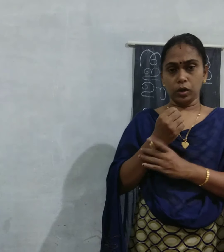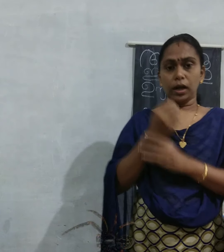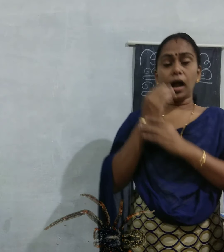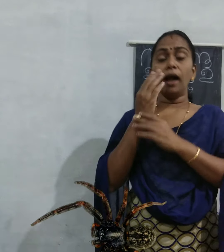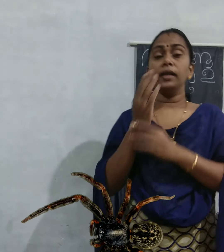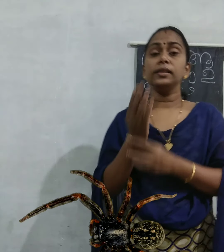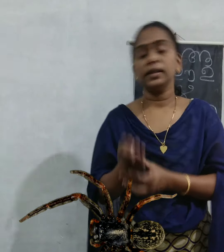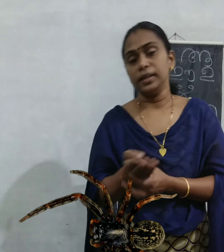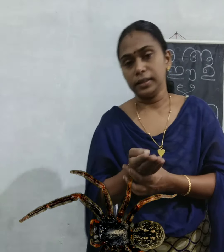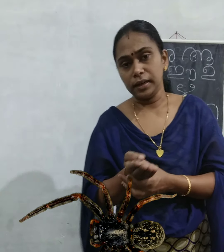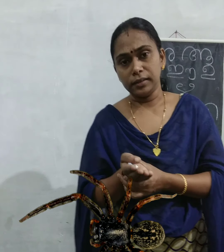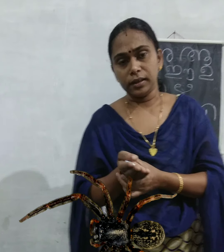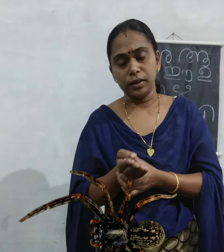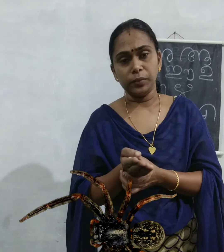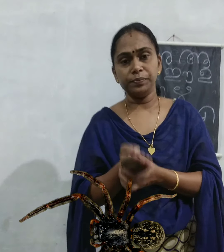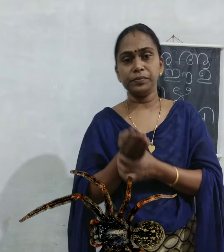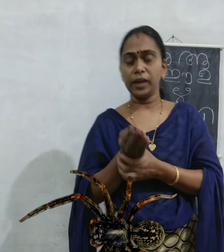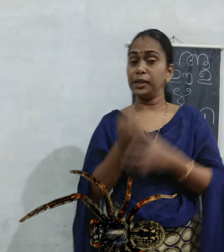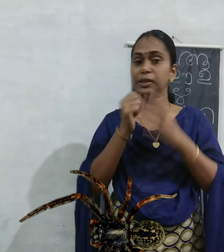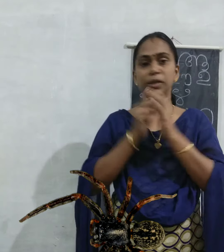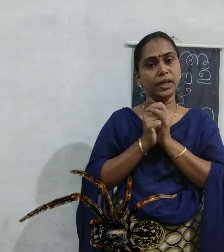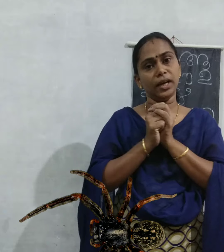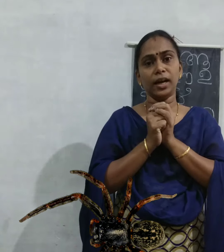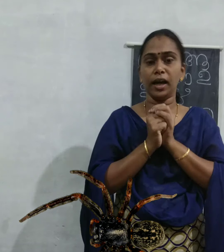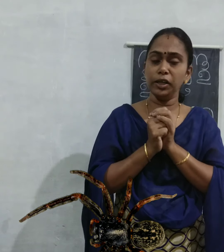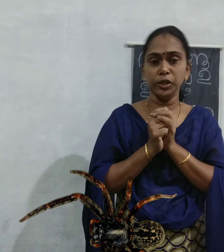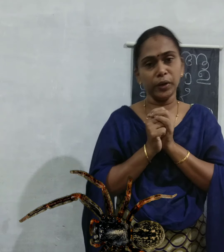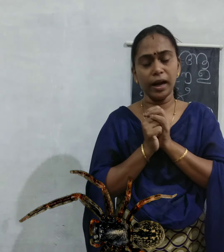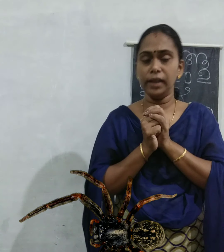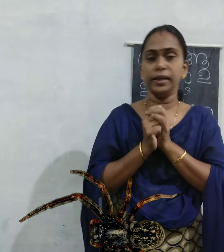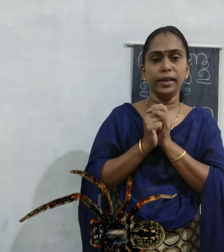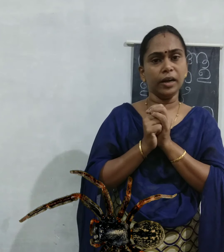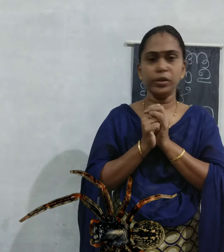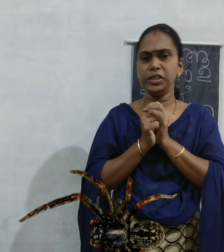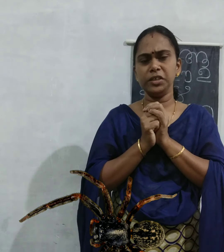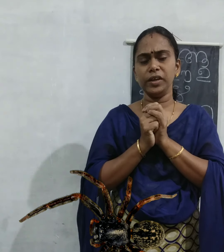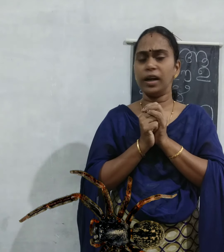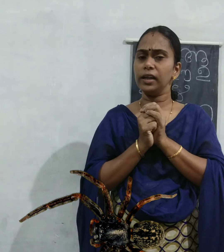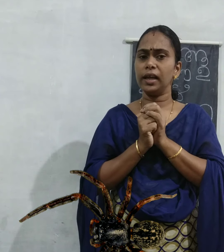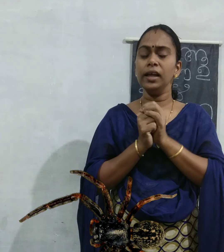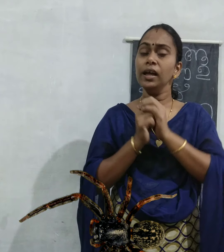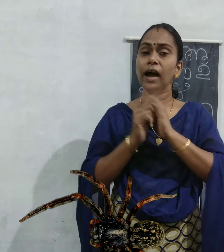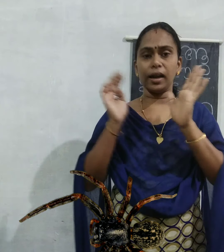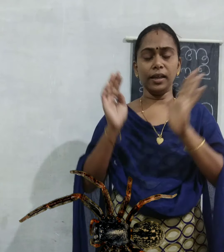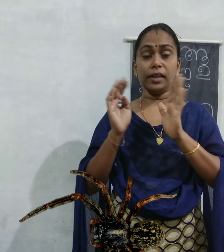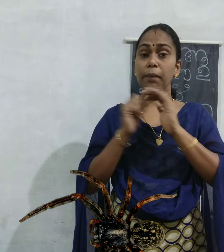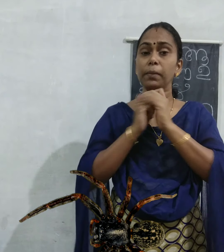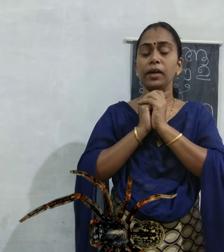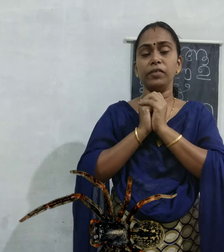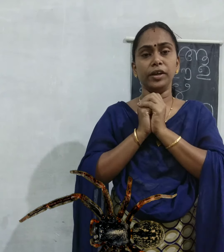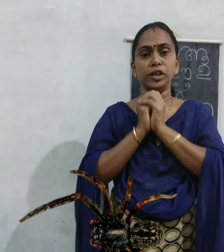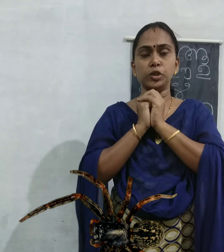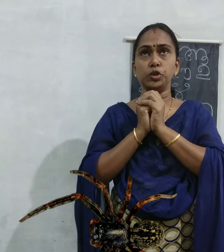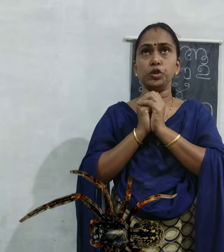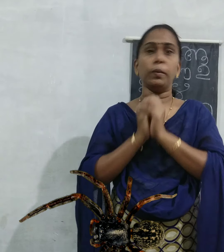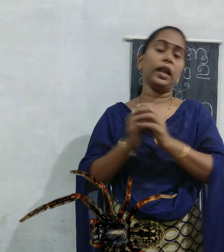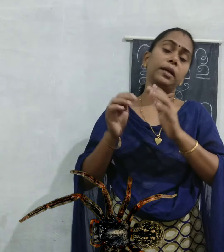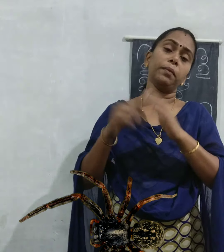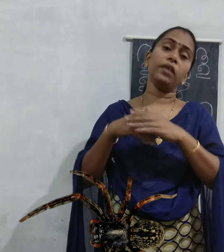നോക്കാം അടുത്തത് എന്താണെന്ന് അറിയോ? അടുത്തത് നിങ്ങൾക്ക് അറിയുന്ന ഒരാള് തന്നെയാണ്, ഒരു ജീവിയാണ് അല്ലെ. അറിയാം നമ്മളെ വീടിന് ചുറ്റും അല്ലെ, നമ്മളെ